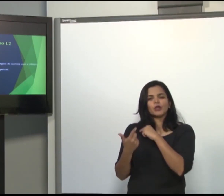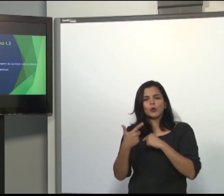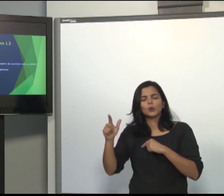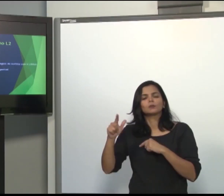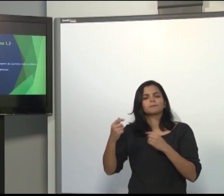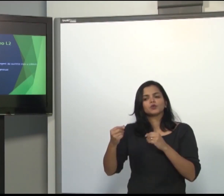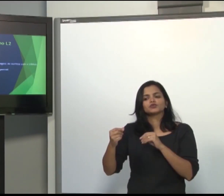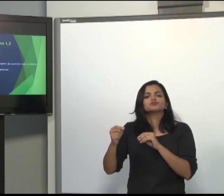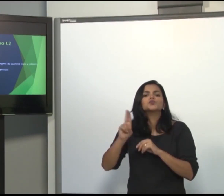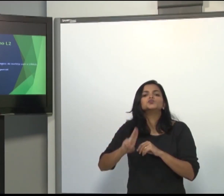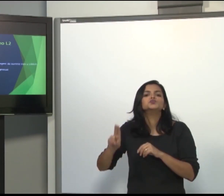Vejam,